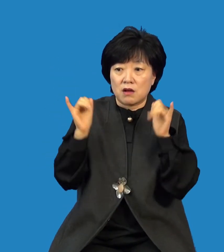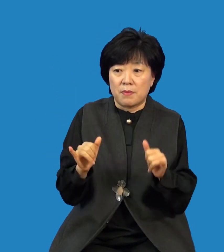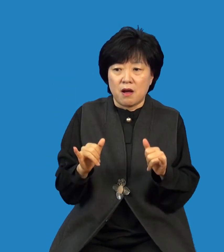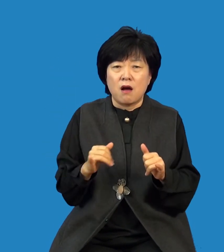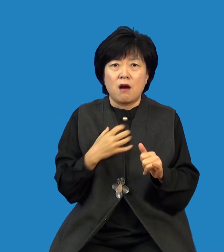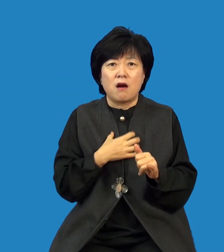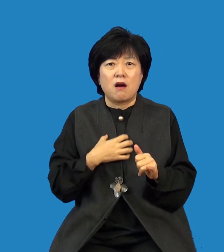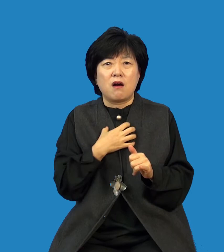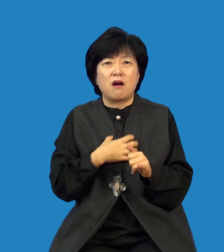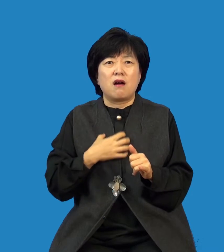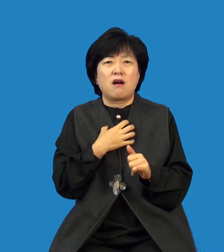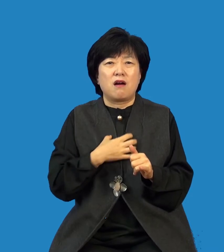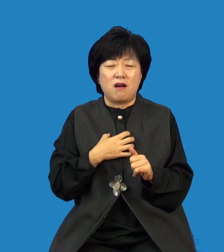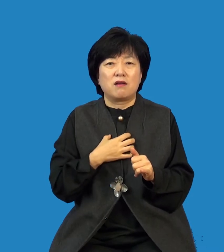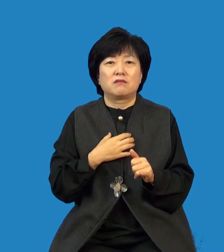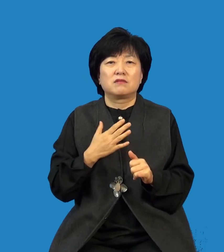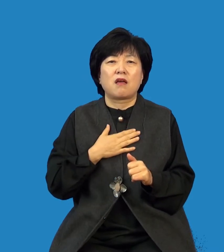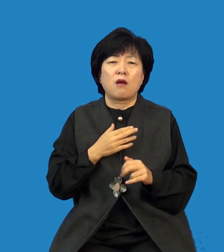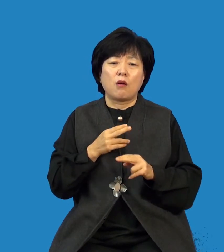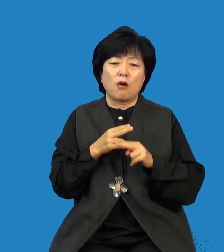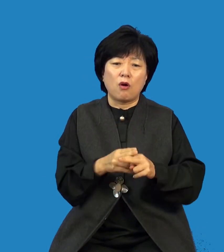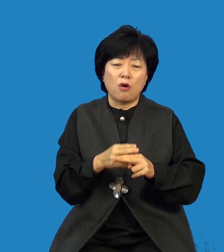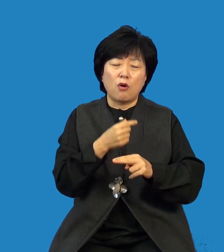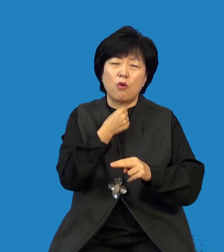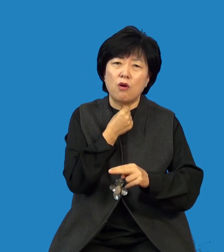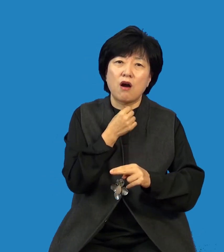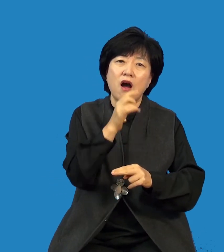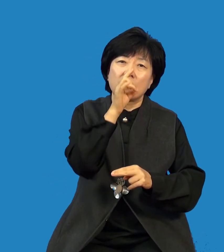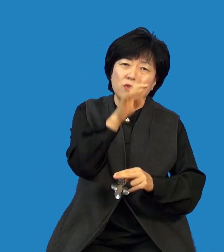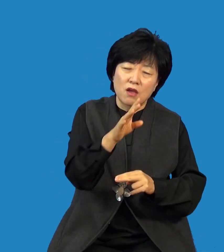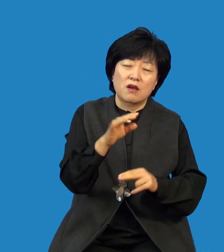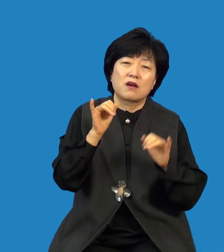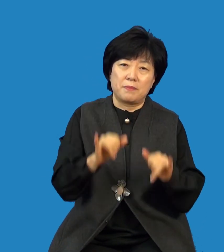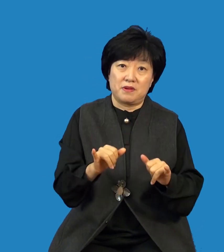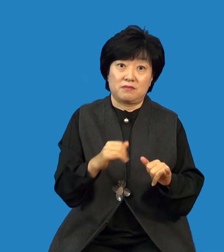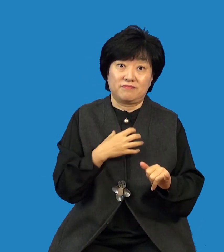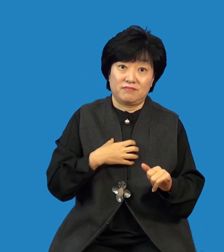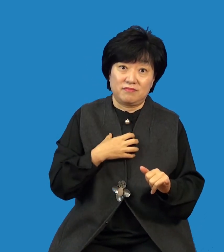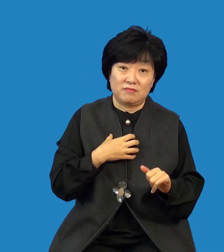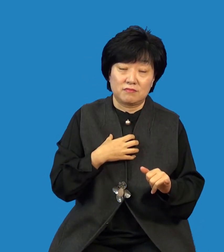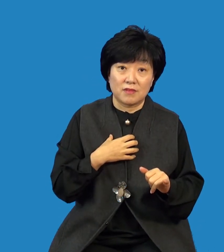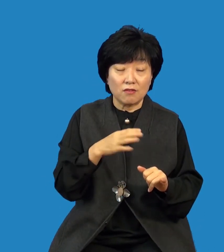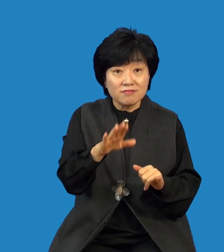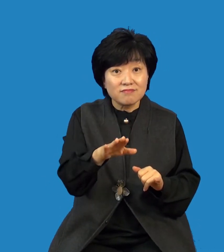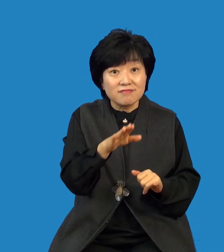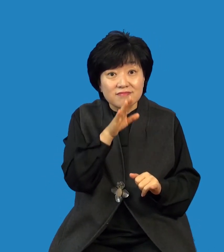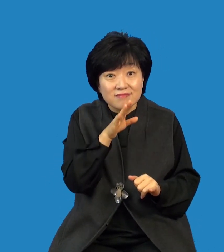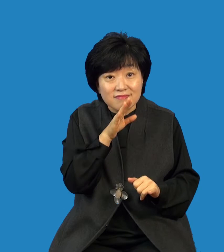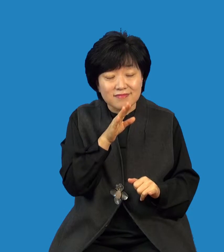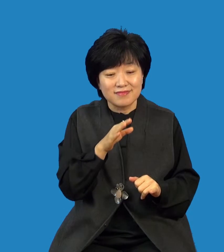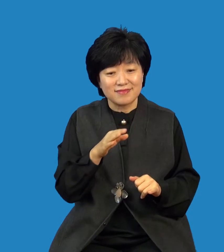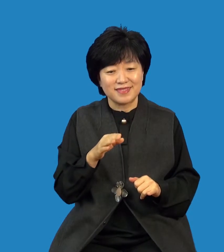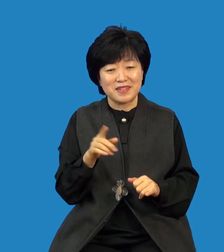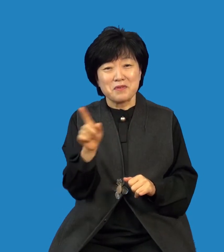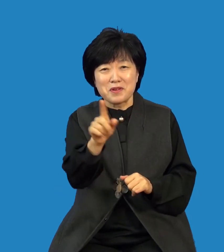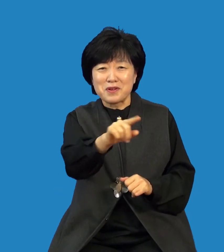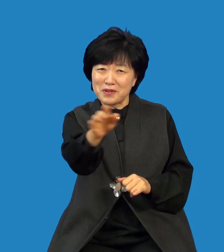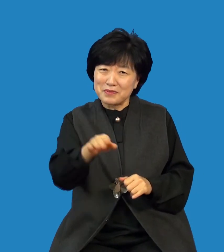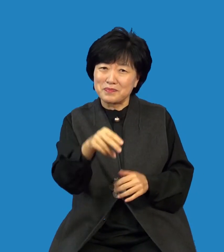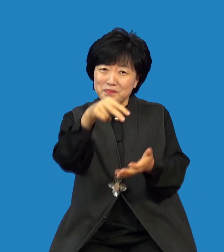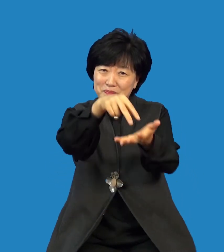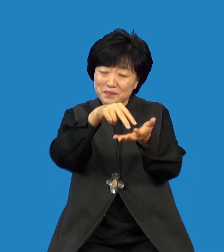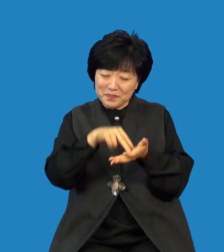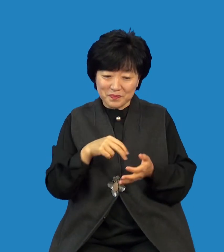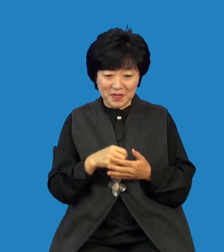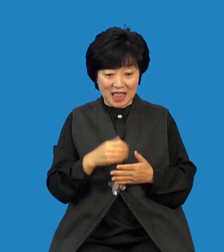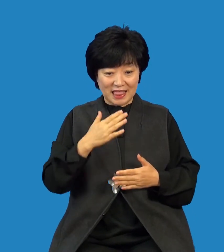잡고 싶어 합니다. 그런데 사실 여러분, 이게 참 재미있는 것은 그 조종관을 잡으면 정말 안전할까? 아니잖아요, 여러분. 우리가